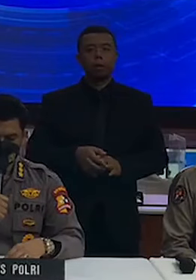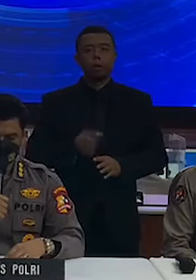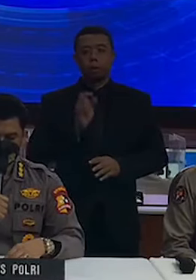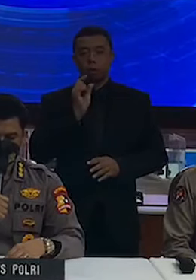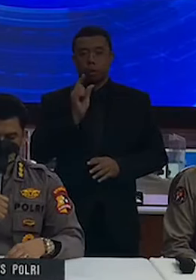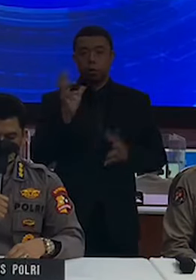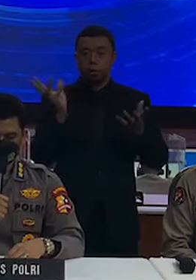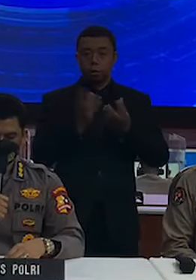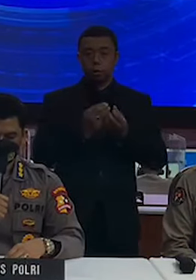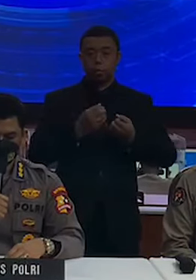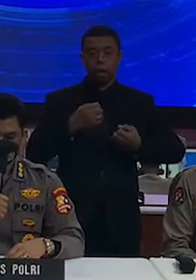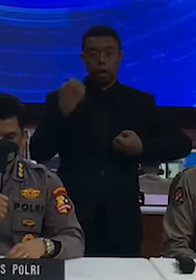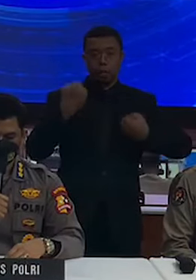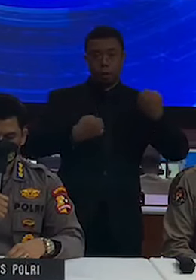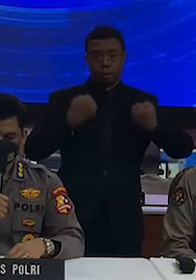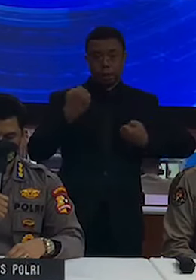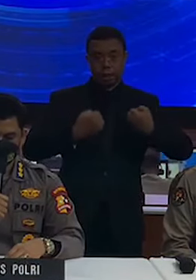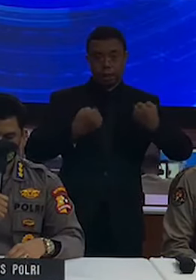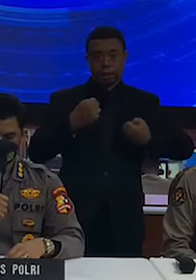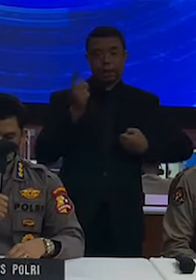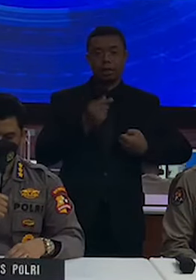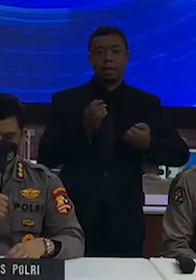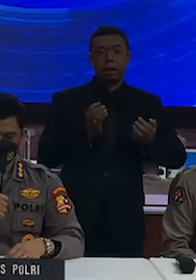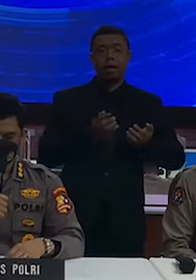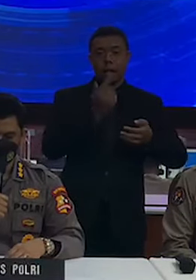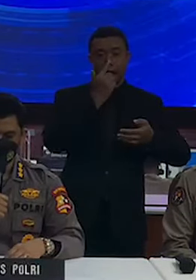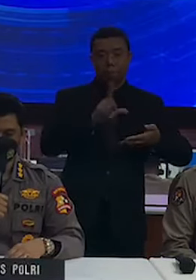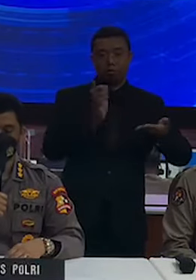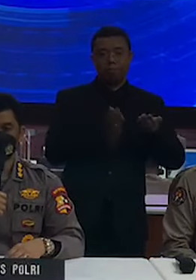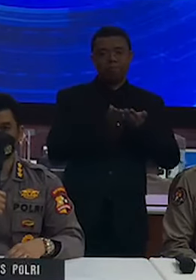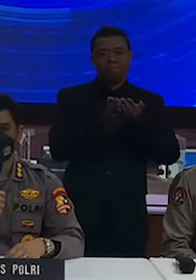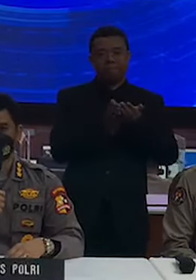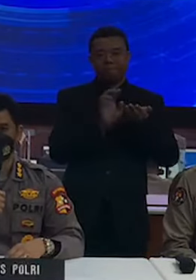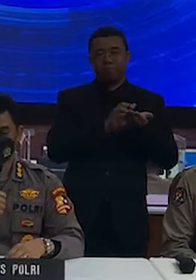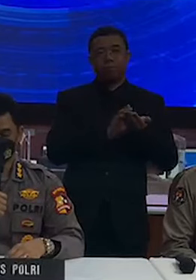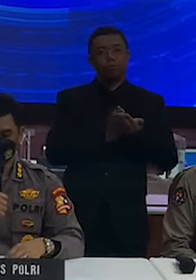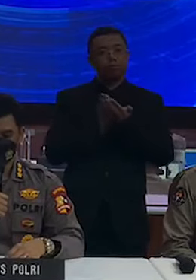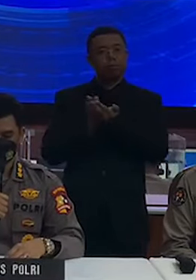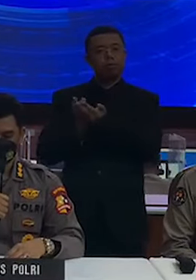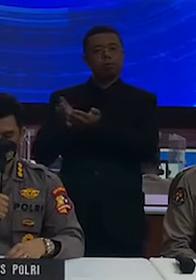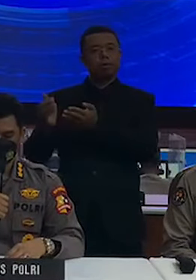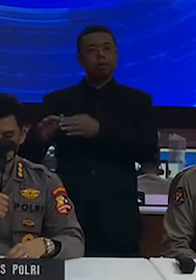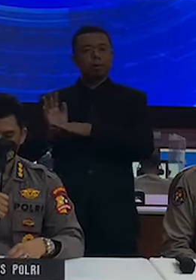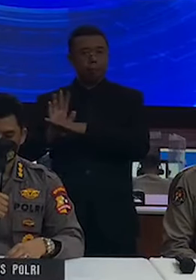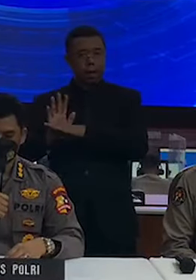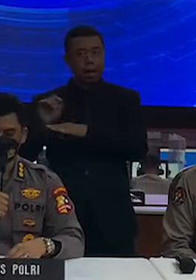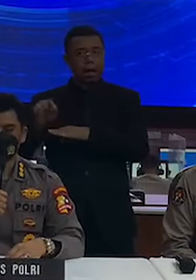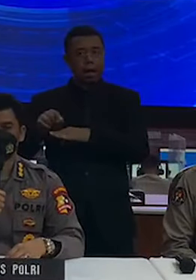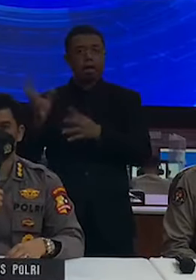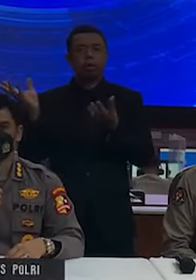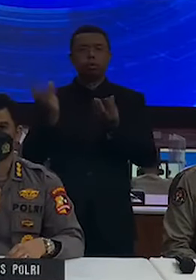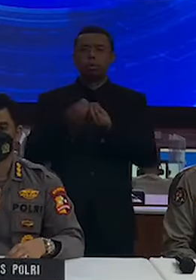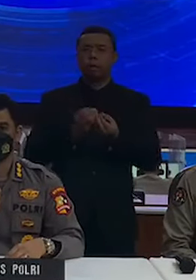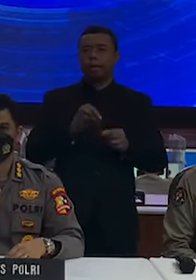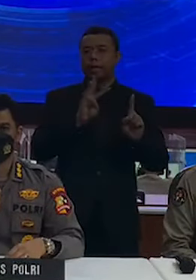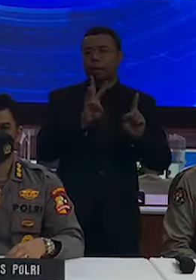Untuk jumlah kendaraan roda 4 dari pelabuhan Bakahuni menuju Merak ini sebanyak